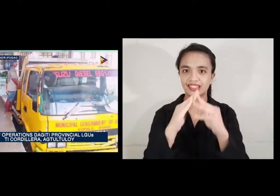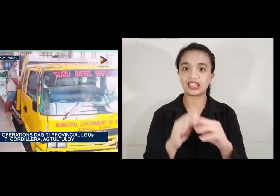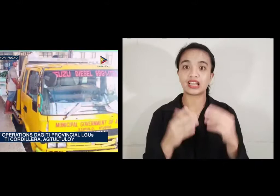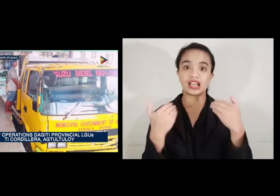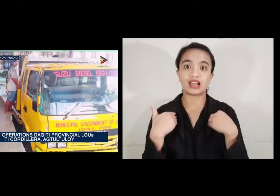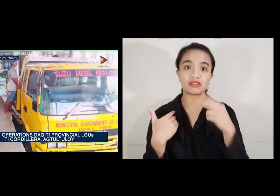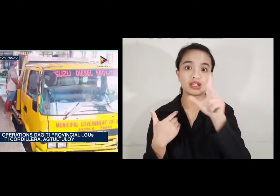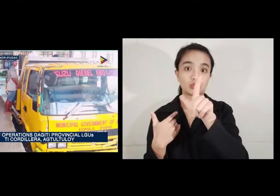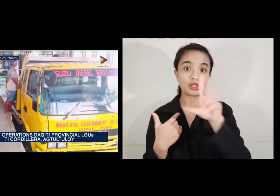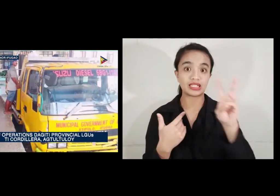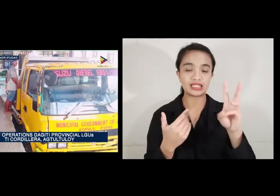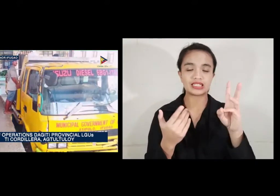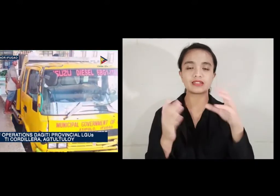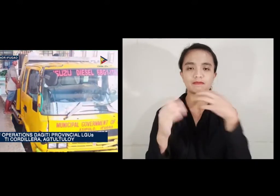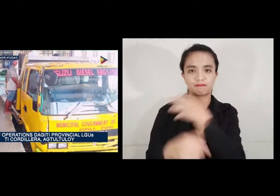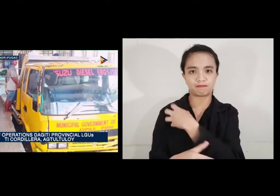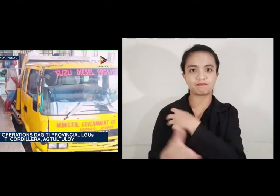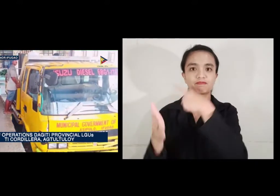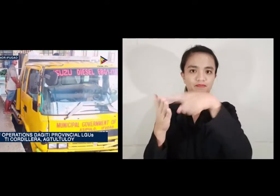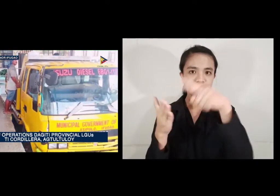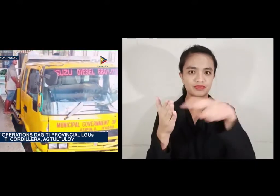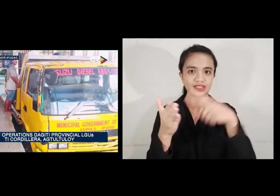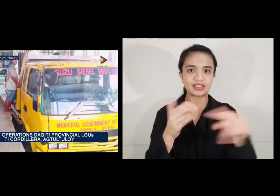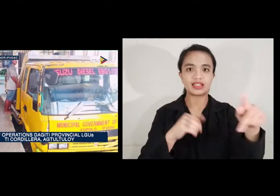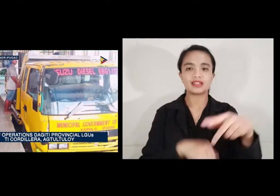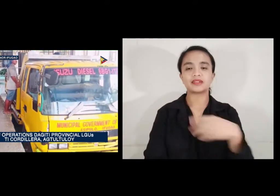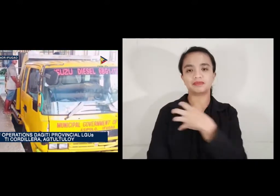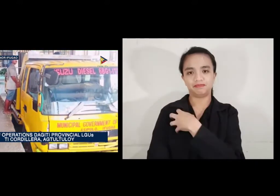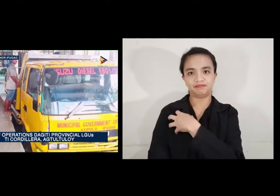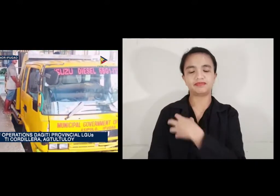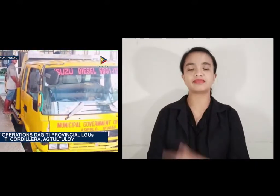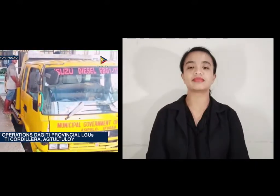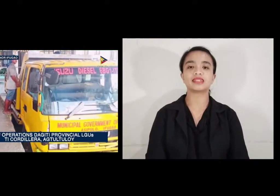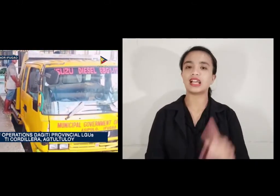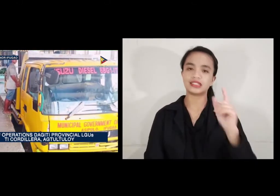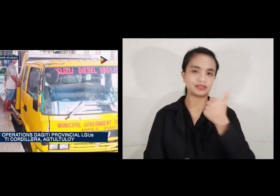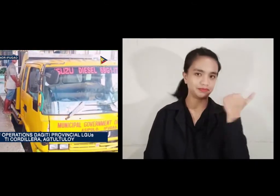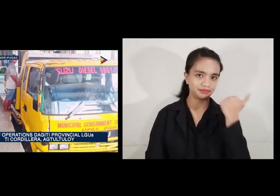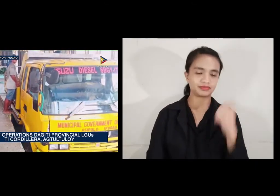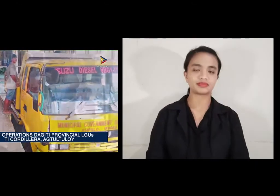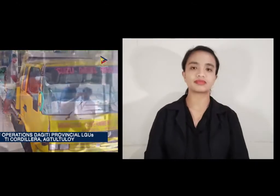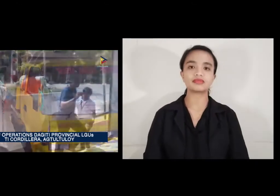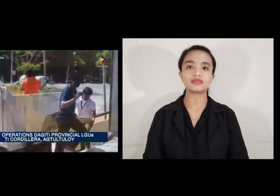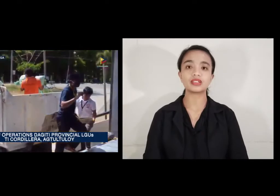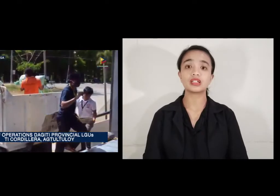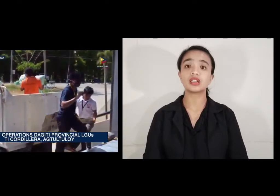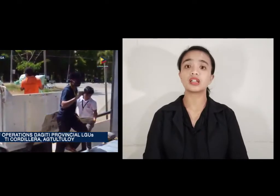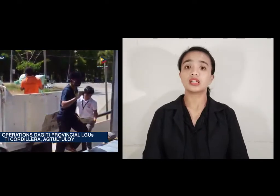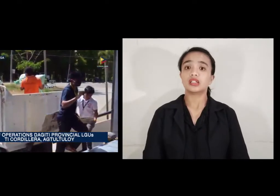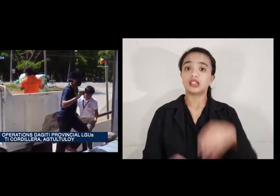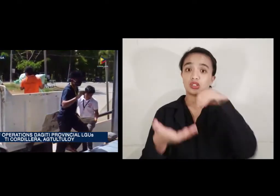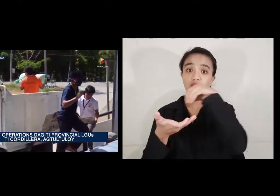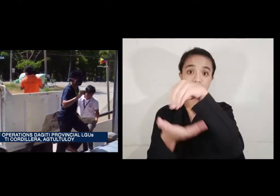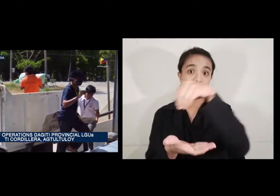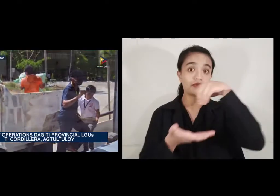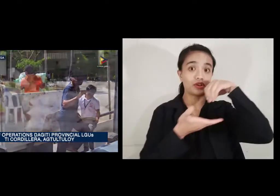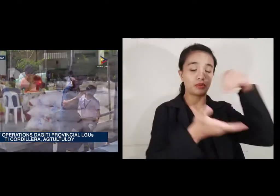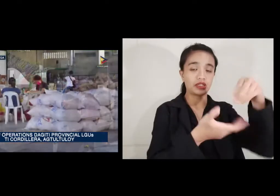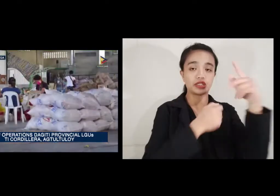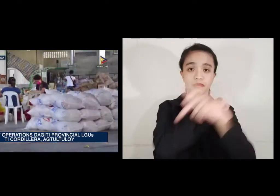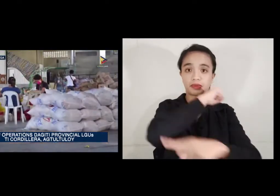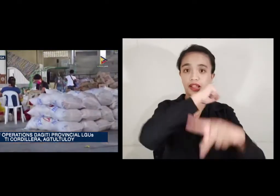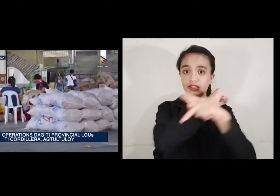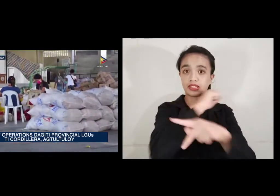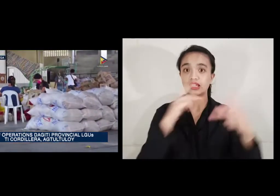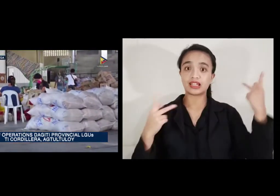pakiramanan dagiti 26 at checkpoints iti panangamaton ti Philippine National Police kenda dumapay. Iti daytoy mo't a relief operation ti